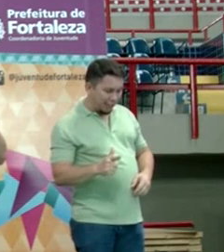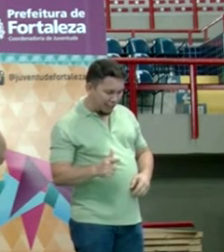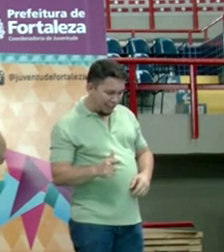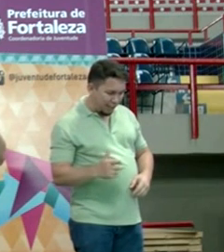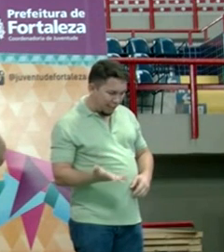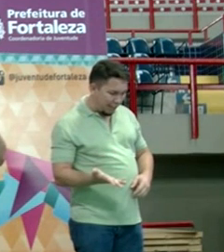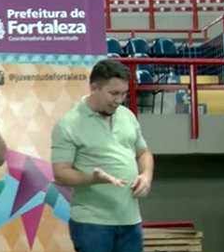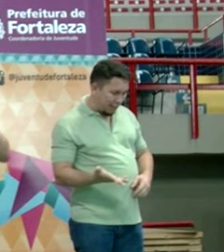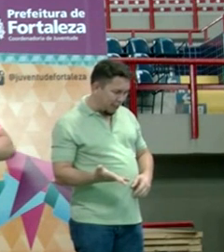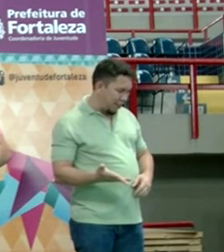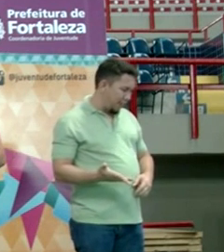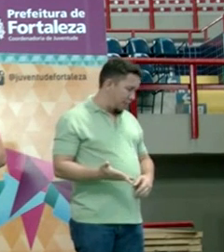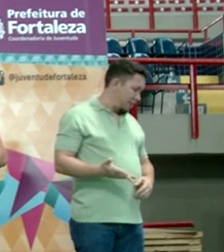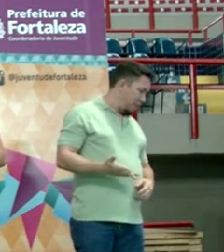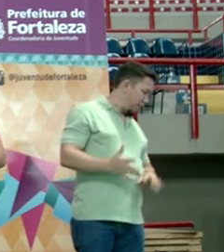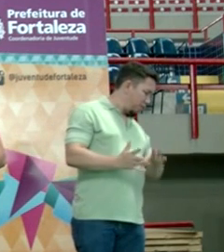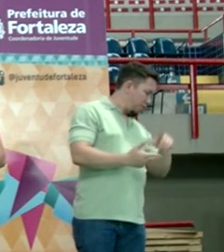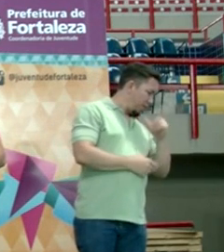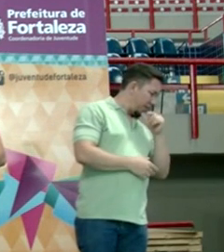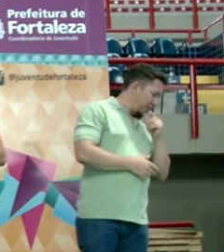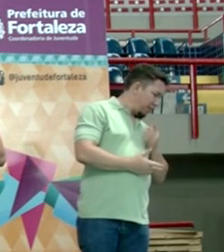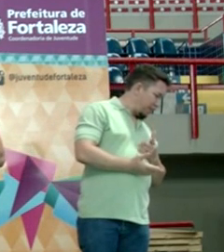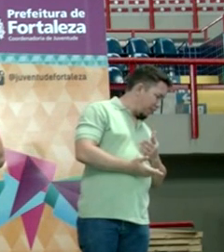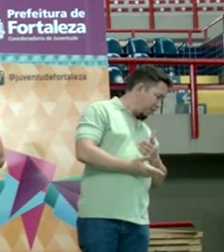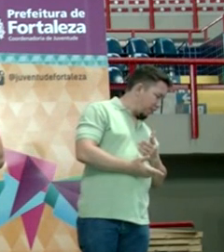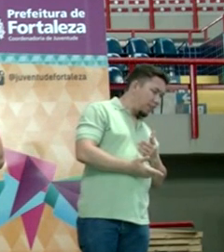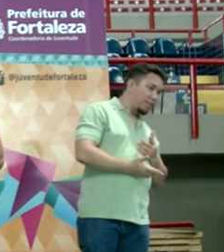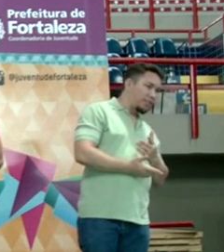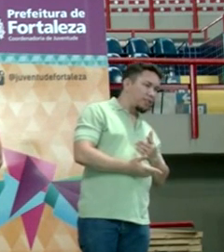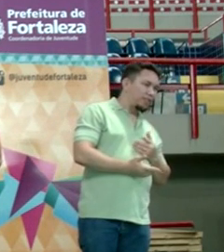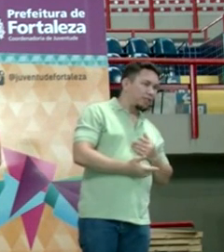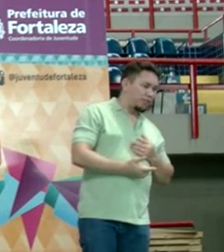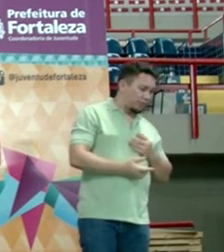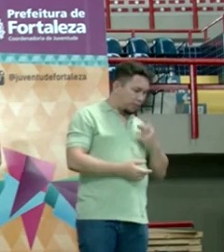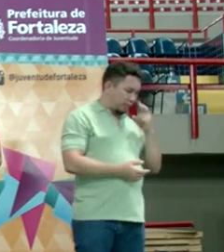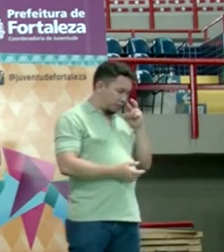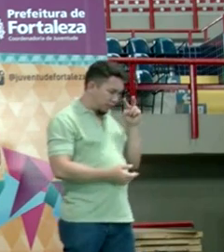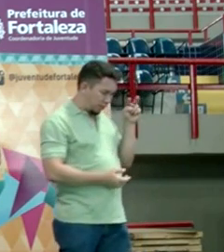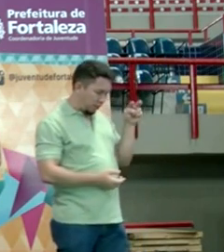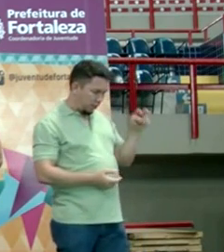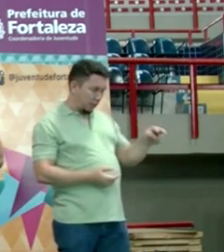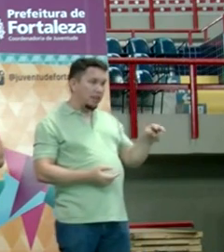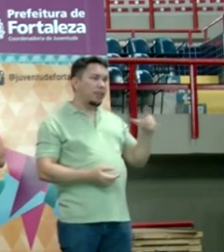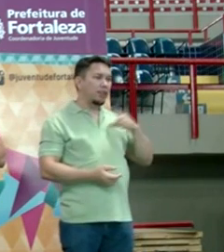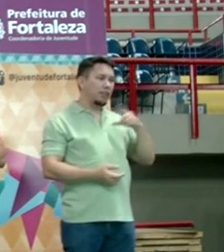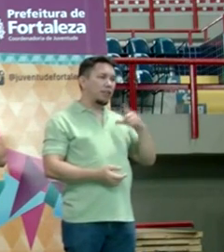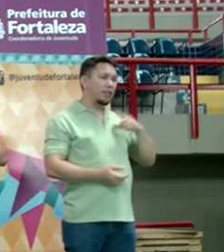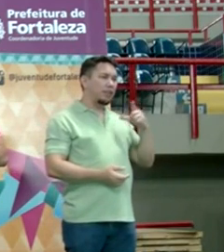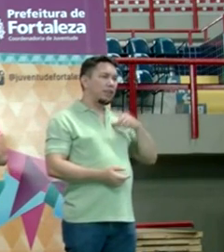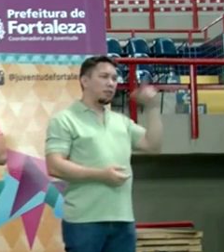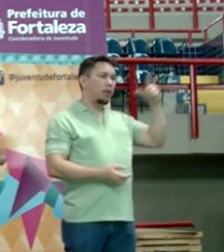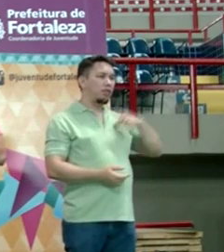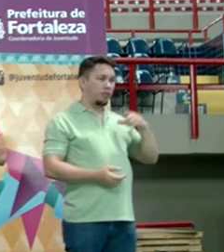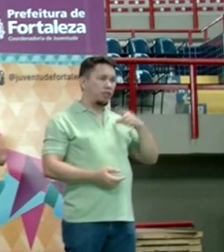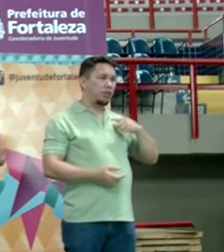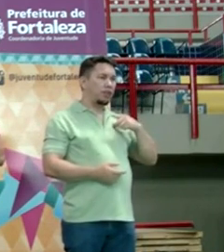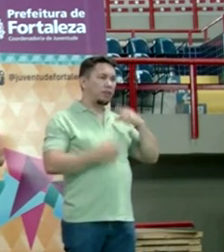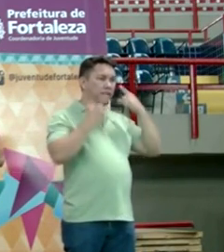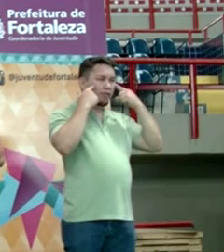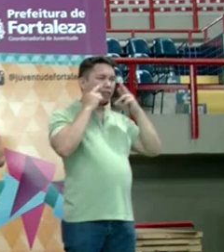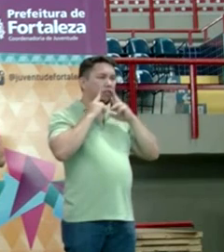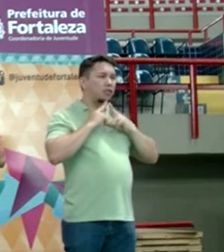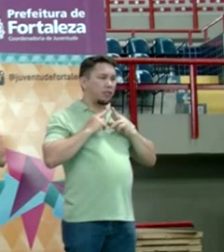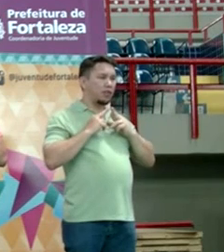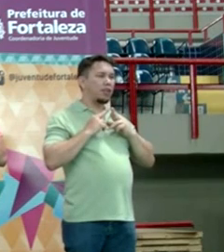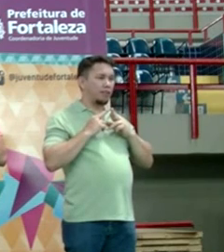o planeta é água, não é terra não. E ele disse que dava para ver a muralha da China a olho nu. Vixe que os